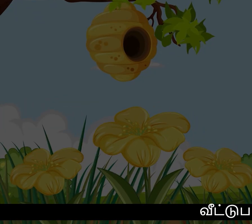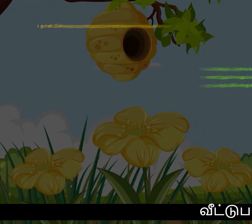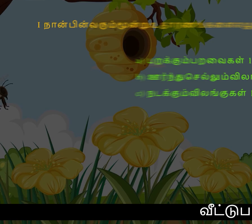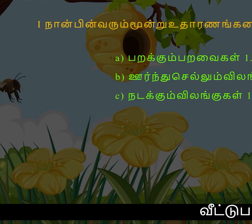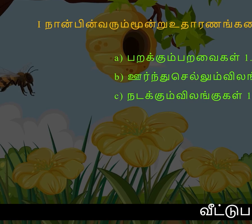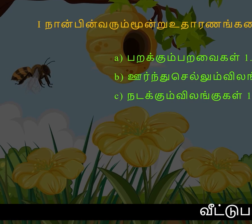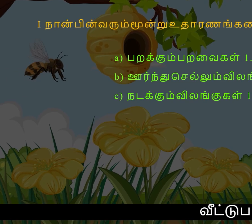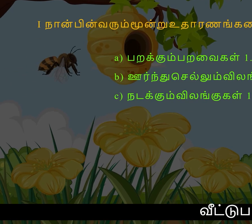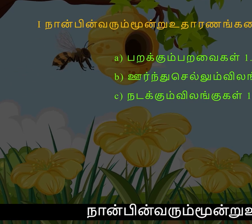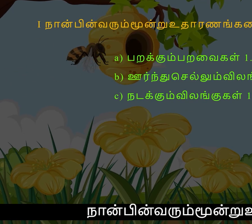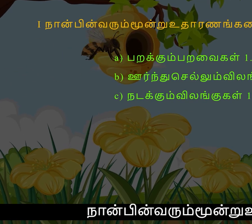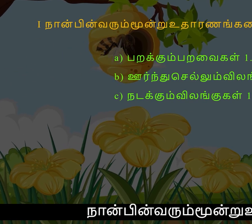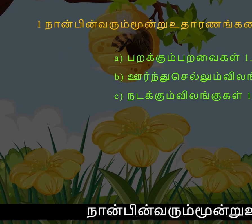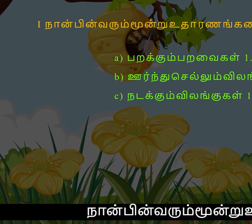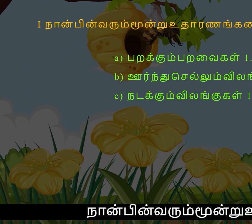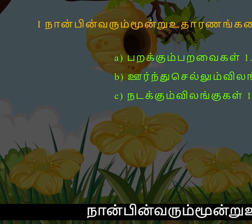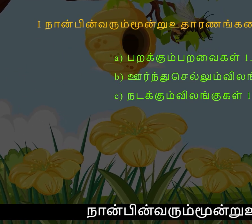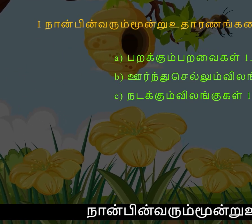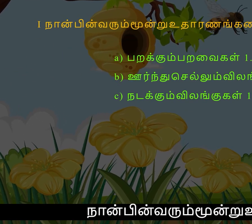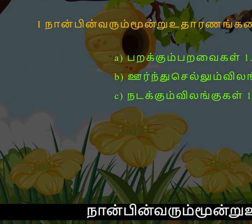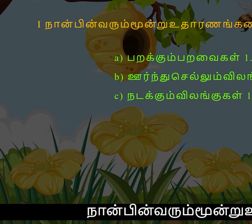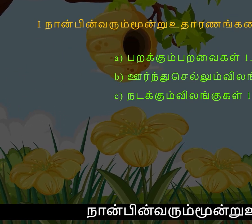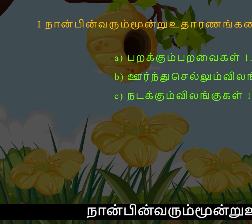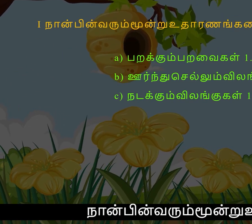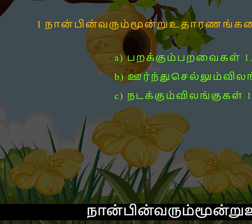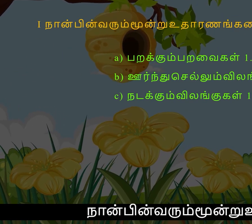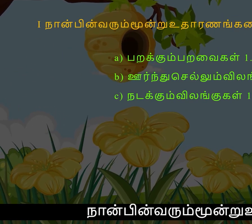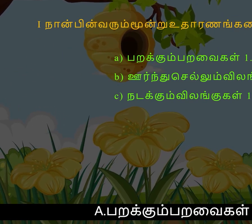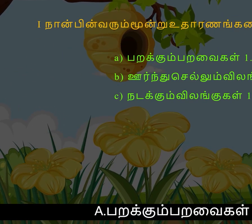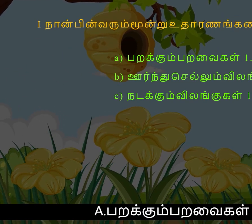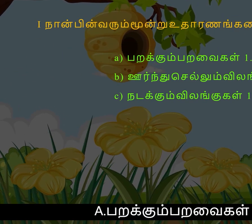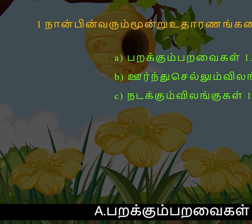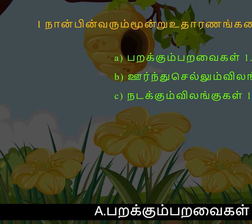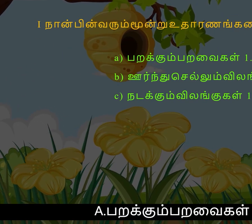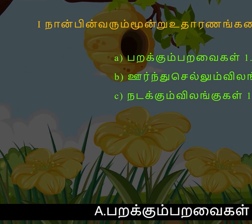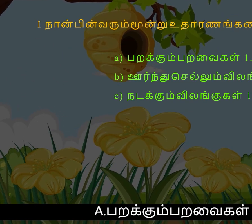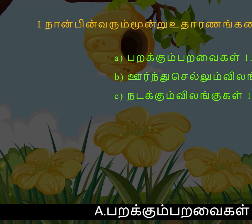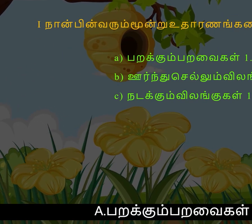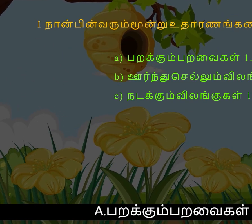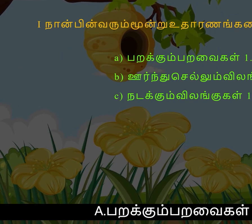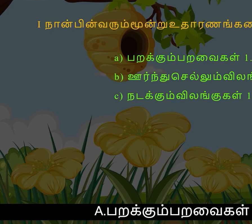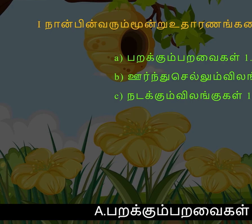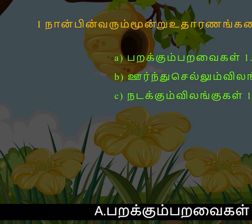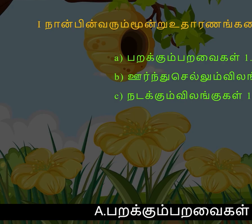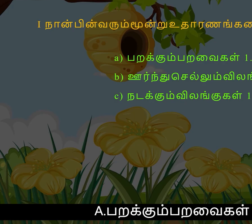வீட்டுப்பாட மதிப்பீடு. பின்வரும் 3 உதாரணங்களை எழுதுங்கள். ஆ. பறக்கும் பறவைகள் 1